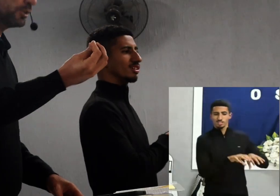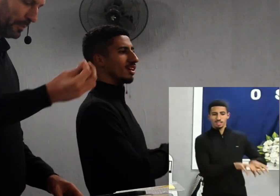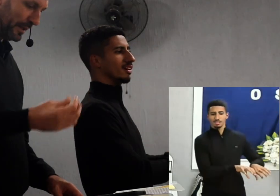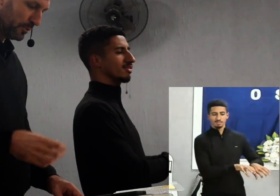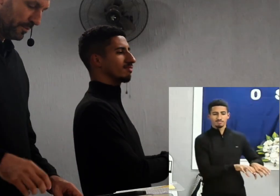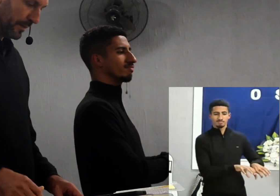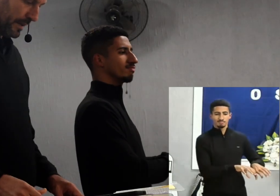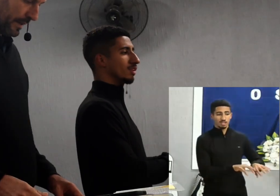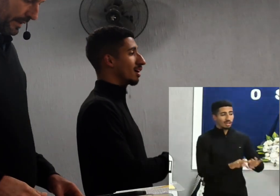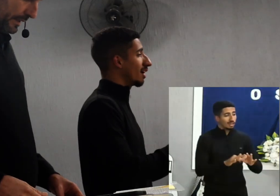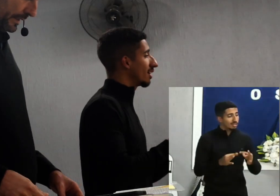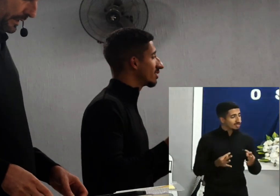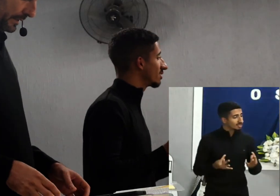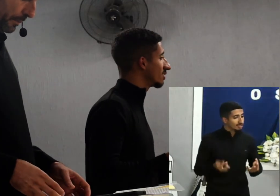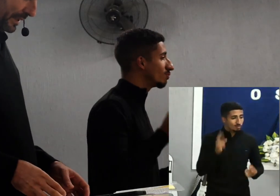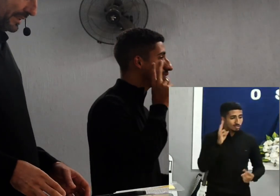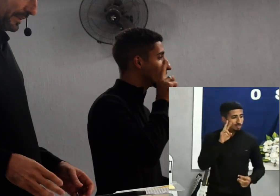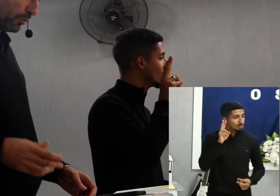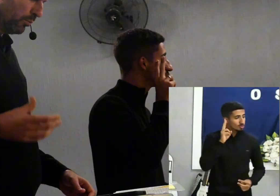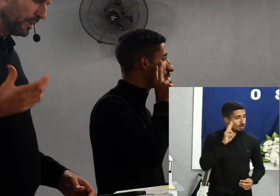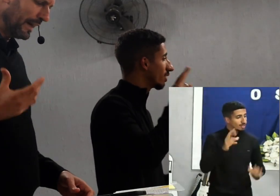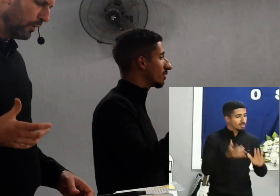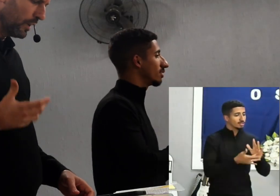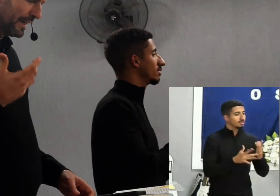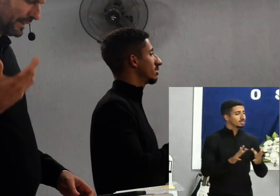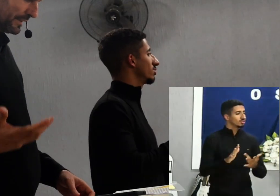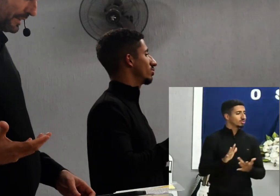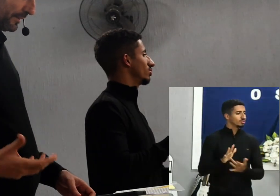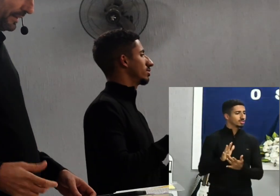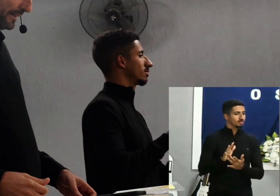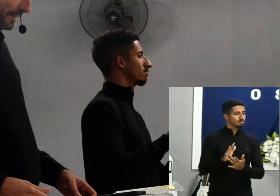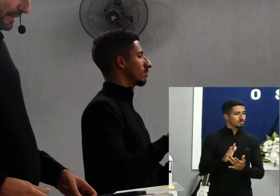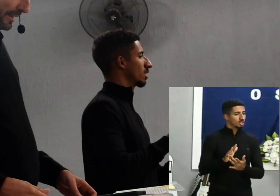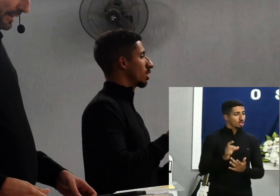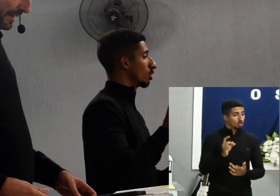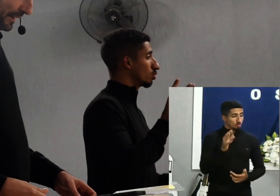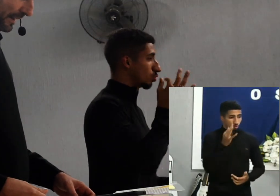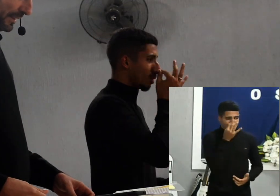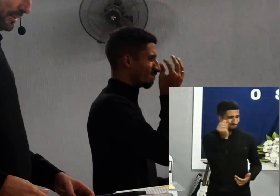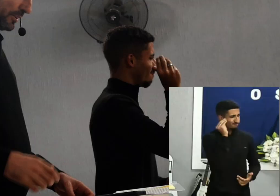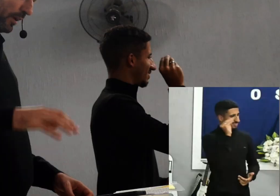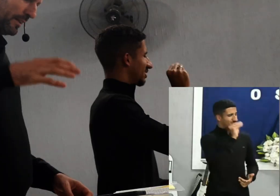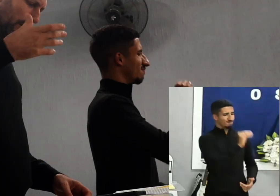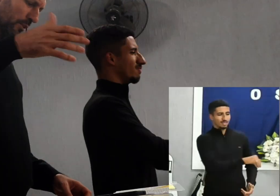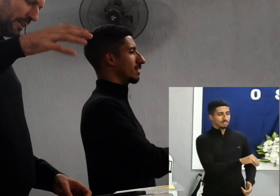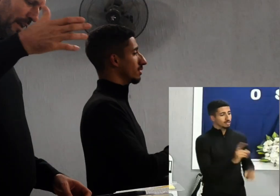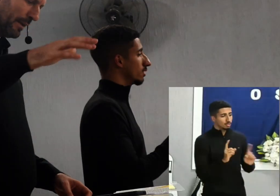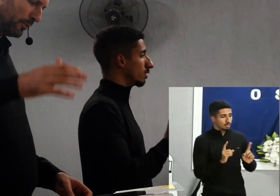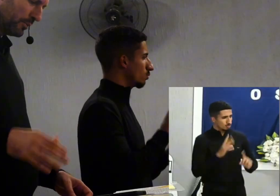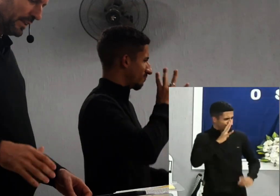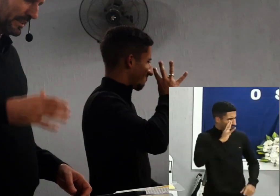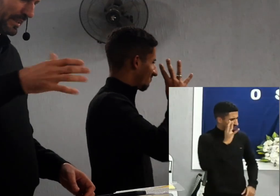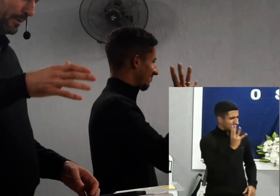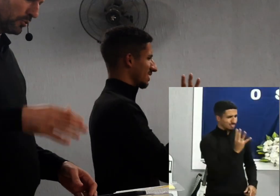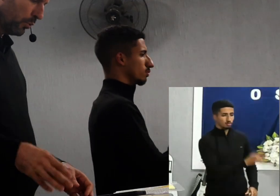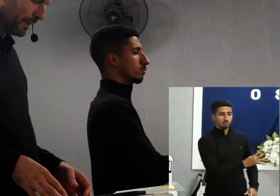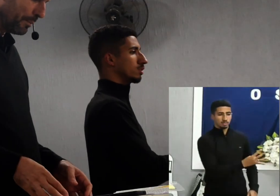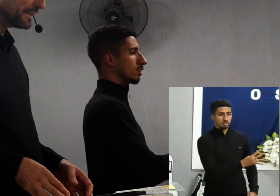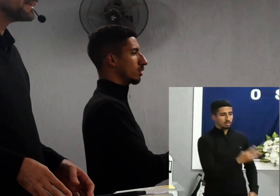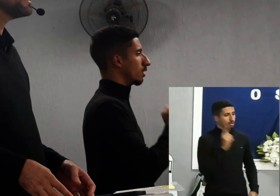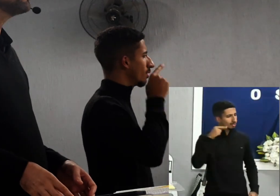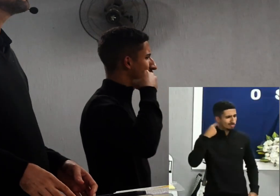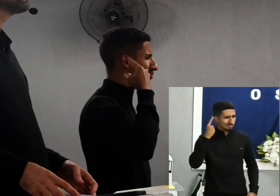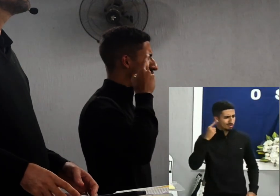E esse desprezo, ele se apresenta com muita arrogância, não é? Eles dizem, olha, não, esses ensinamentos